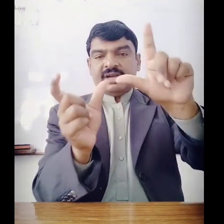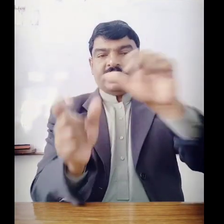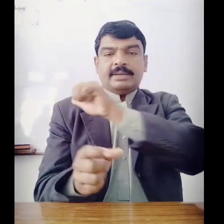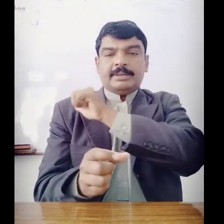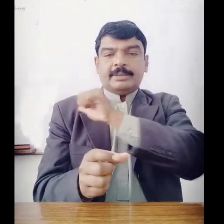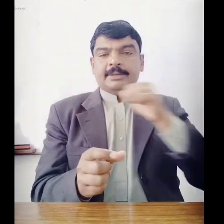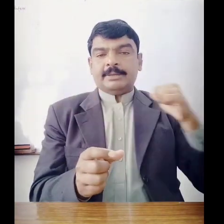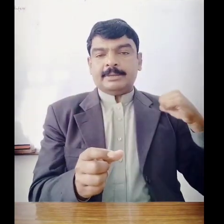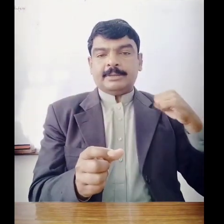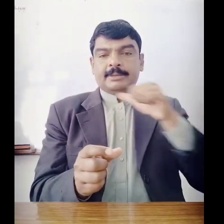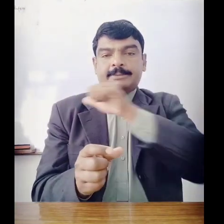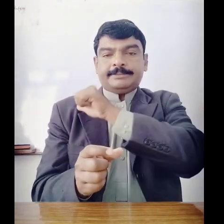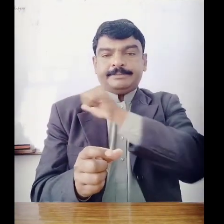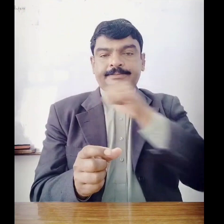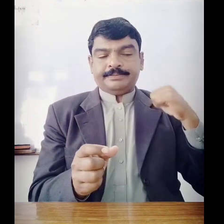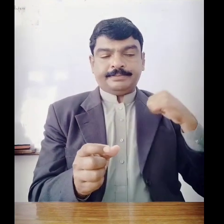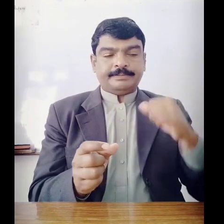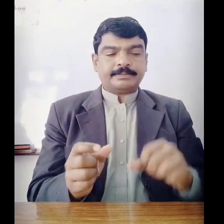शवाल।